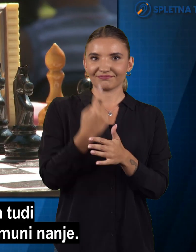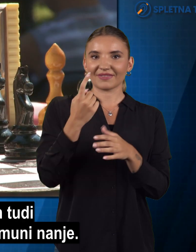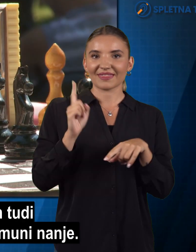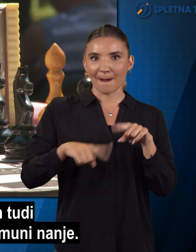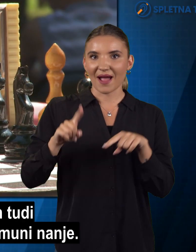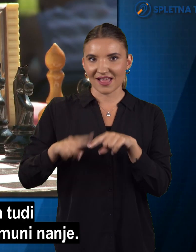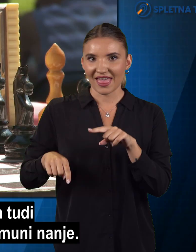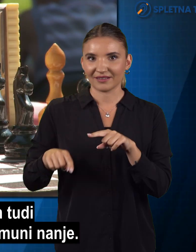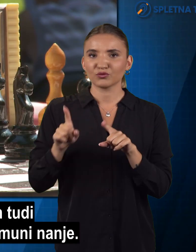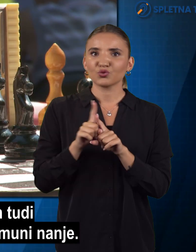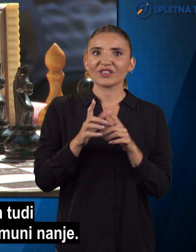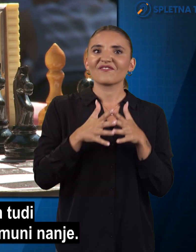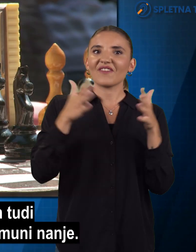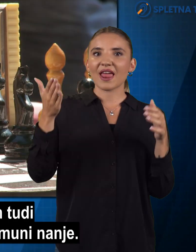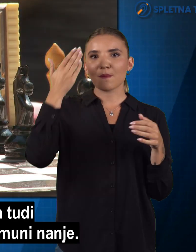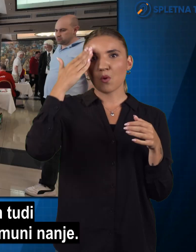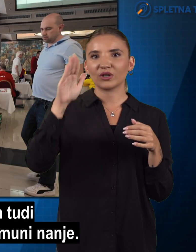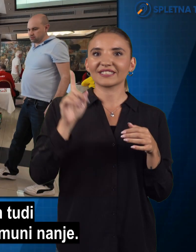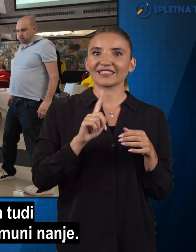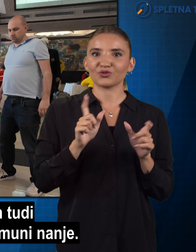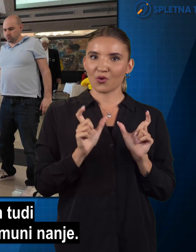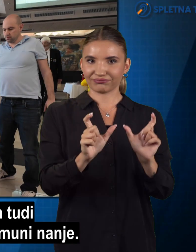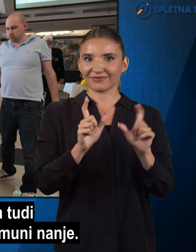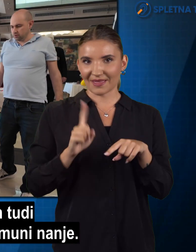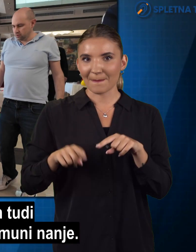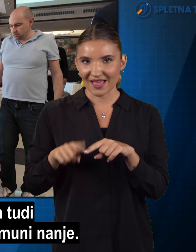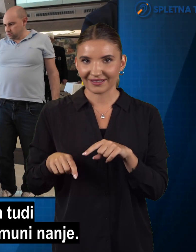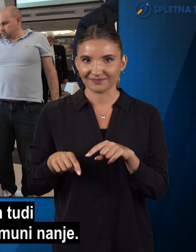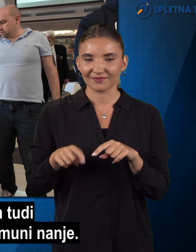napake. In tudi velemojstri niso imuni nanje.